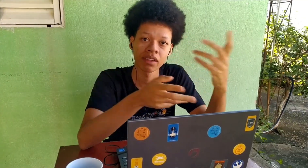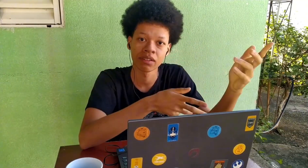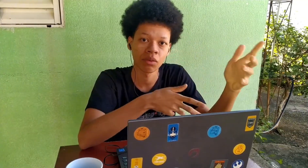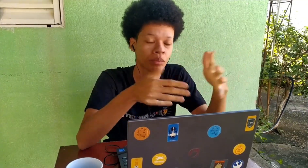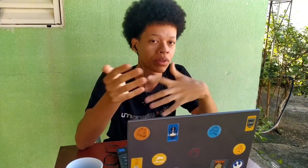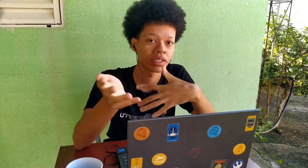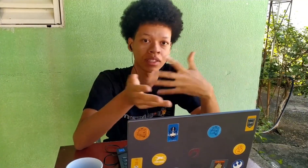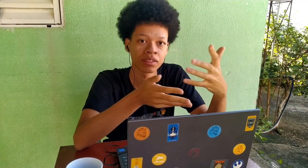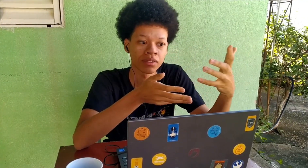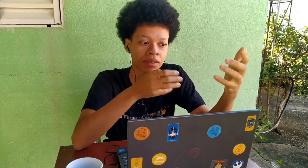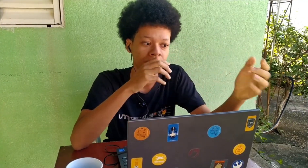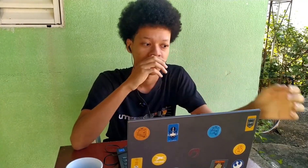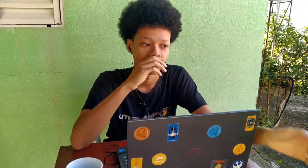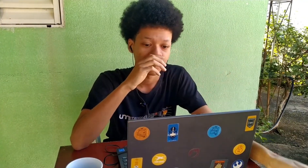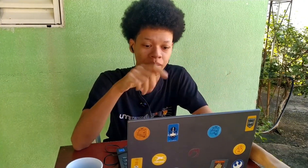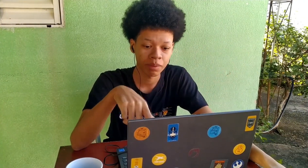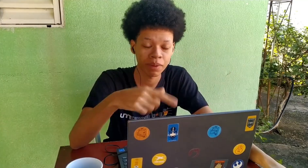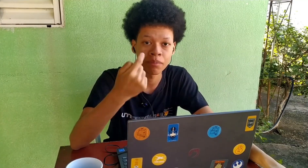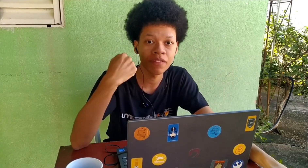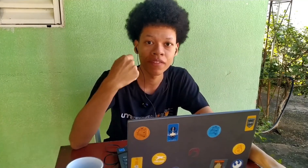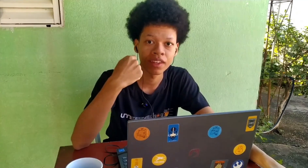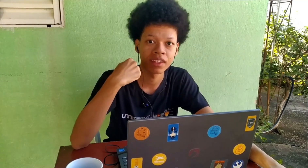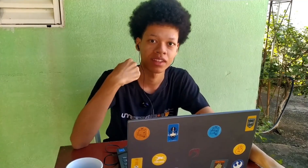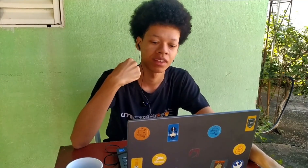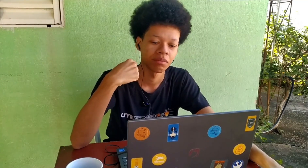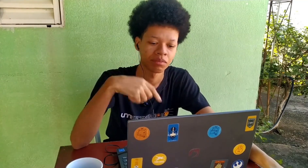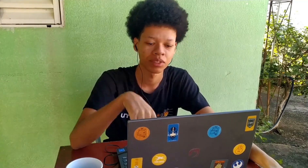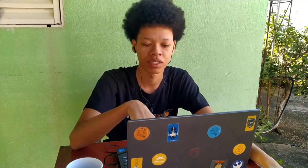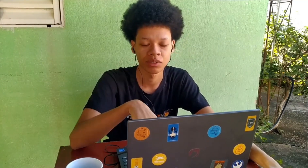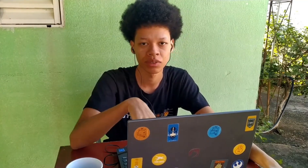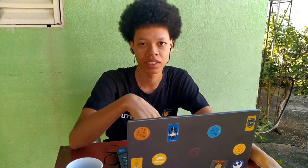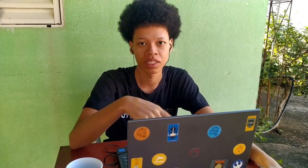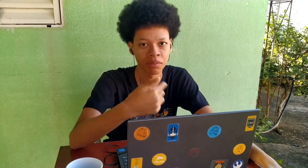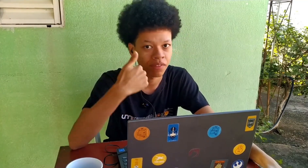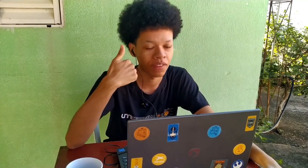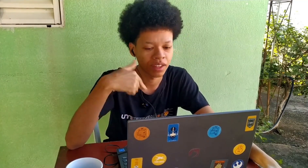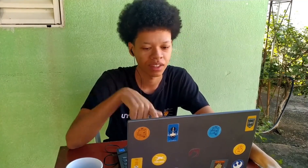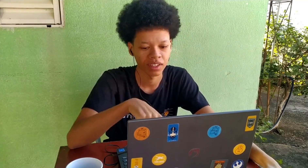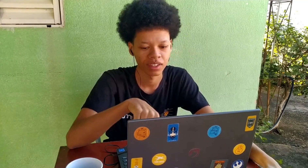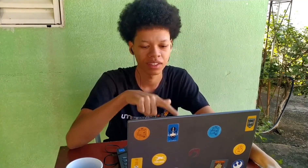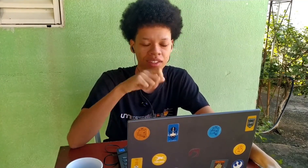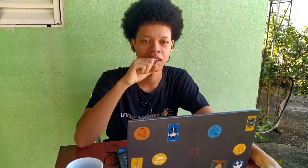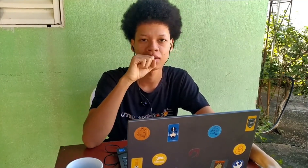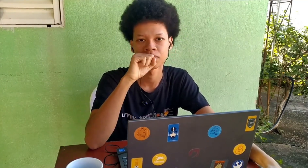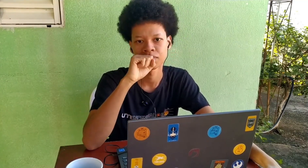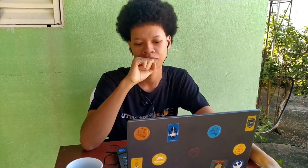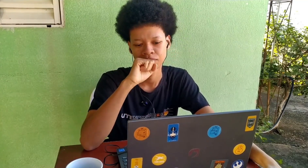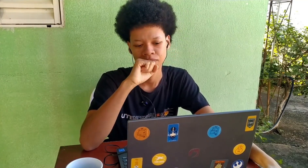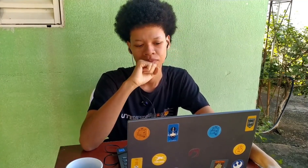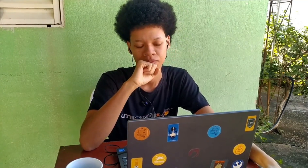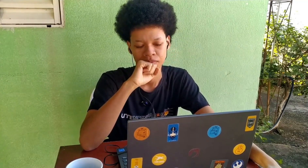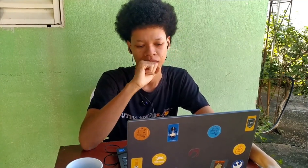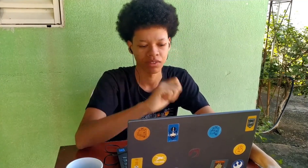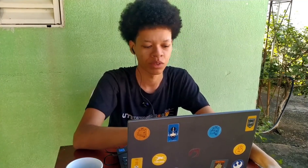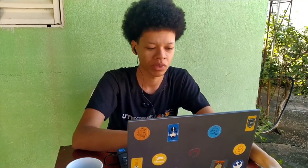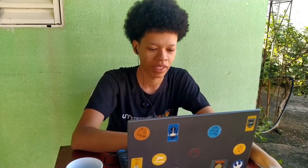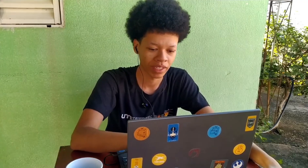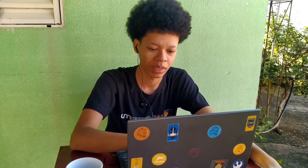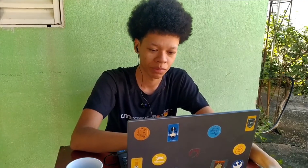tava comportando. E também pra me ver, porque eu conseguia me ver lá. Vou voltar aqui porque